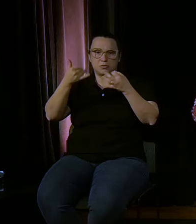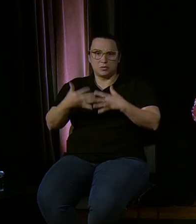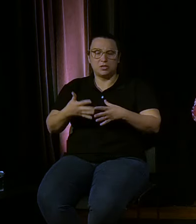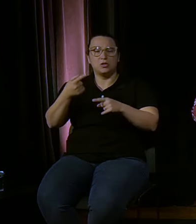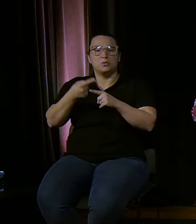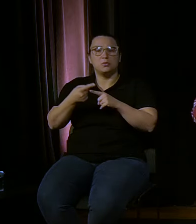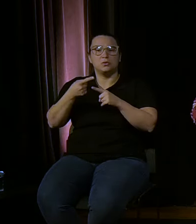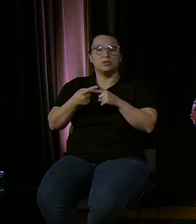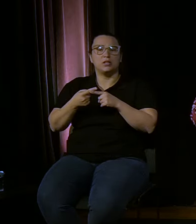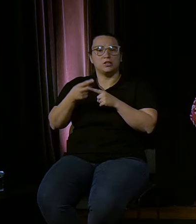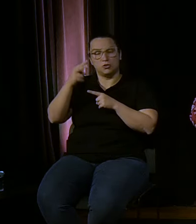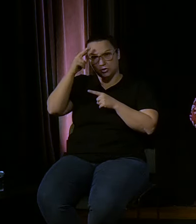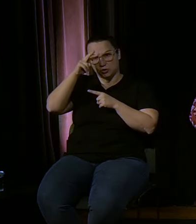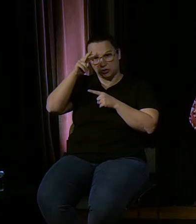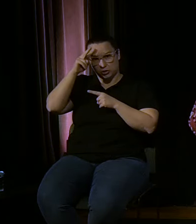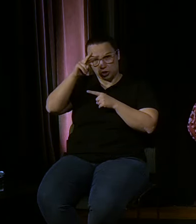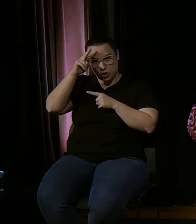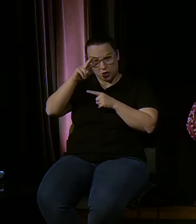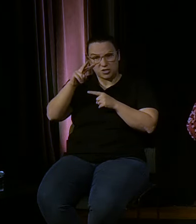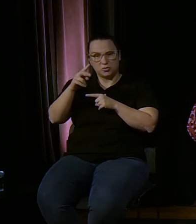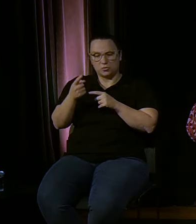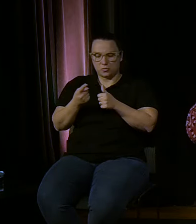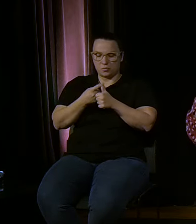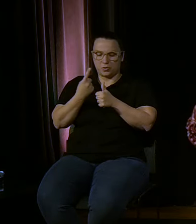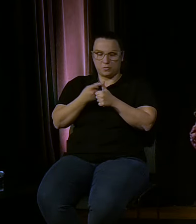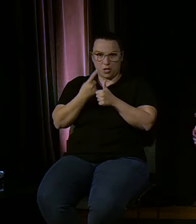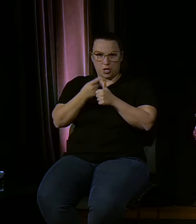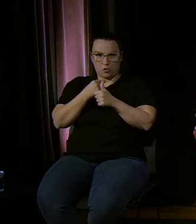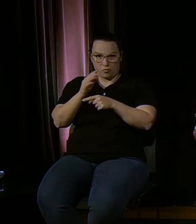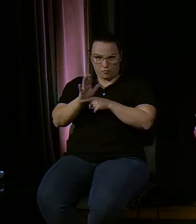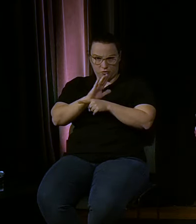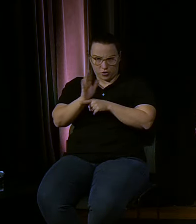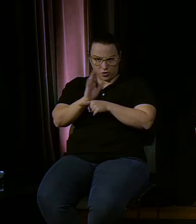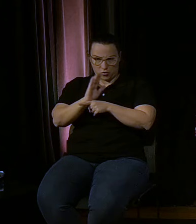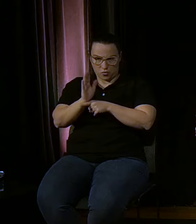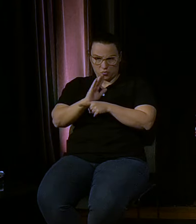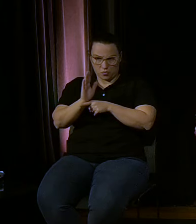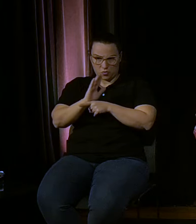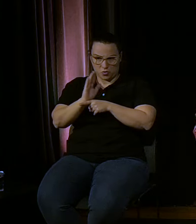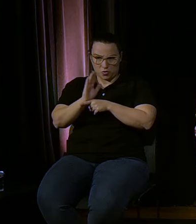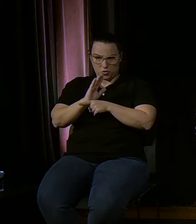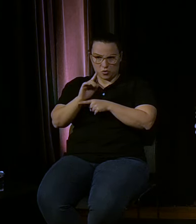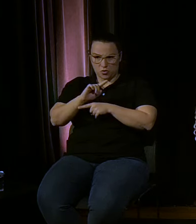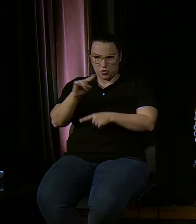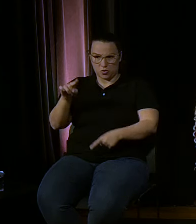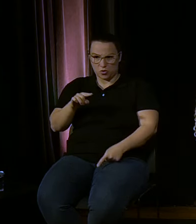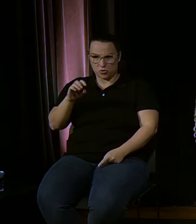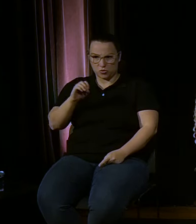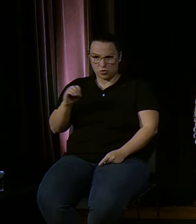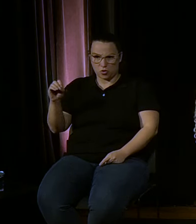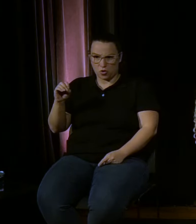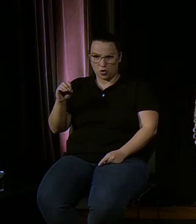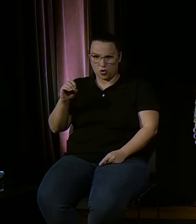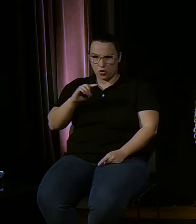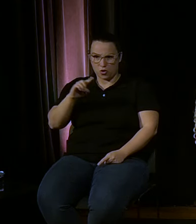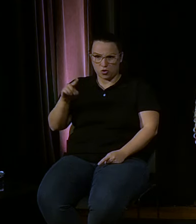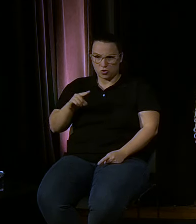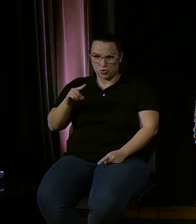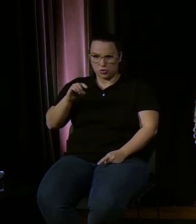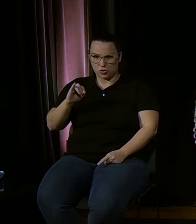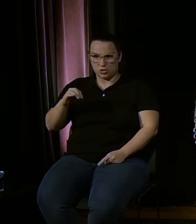histórica que o primeiro filme traz, que Zózimo traz em Pequena África, é justamente